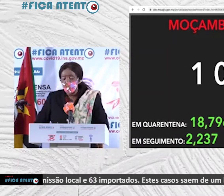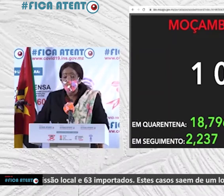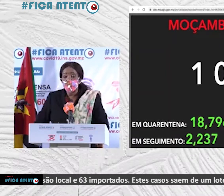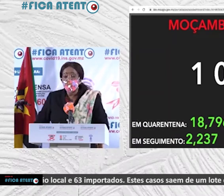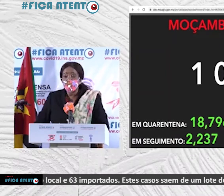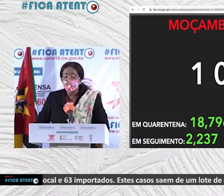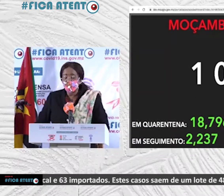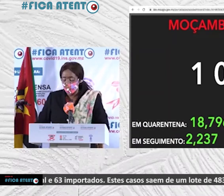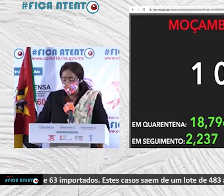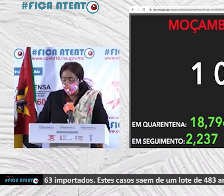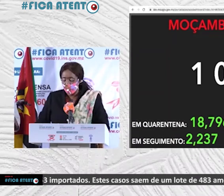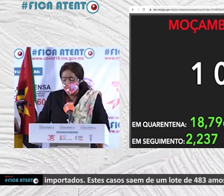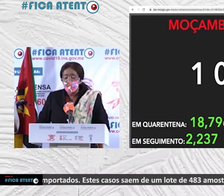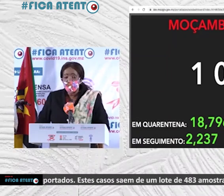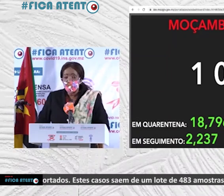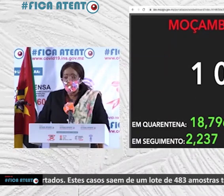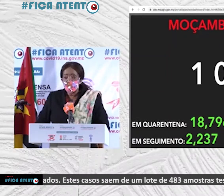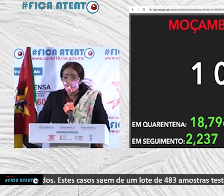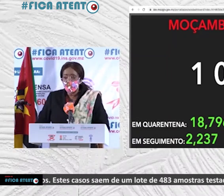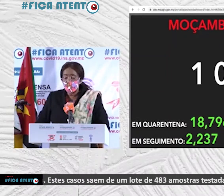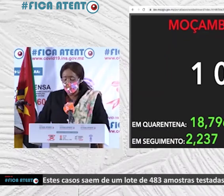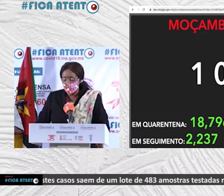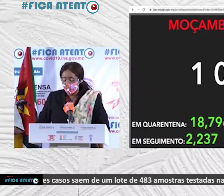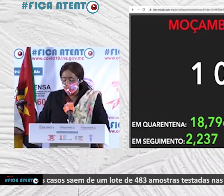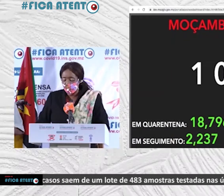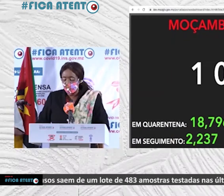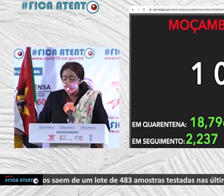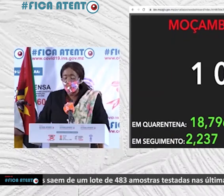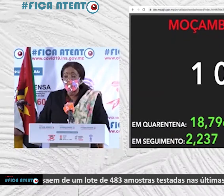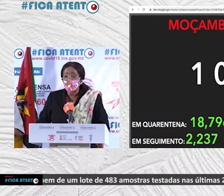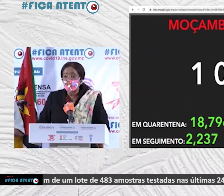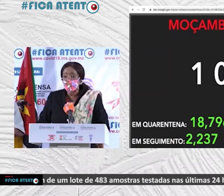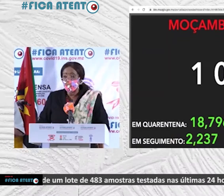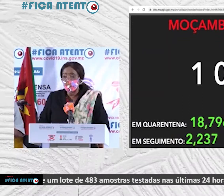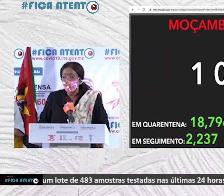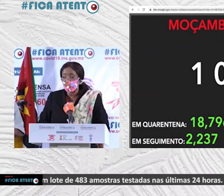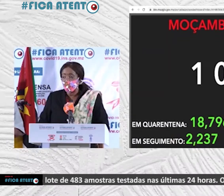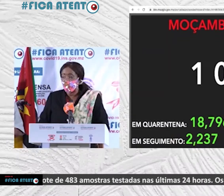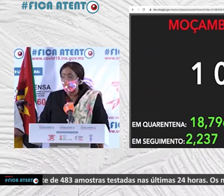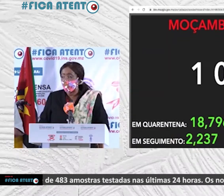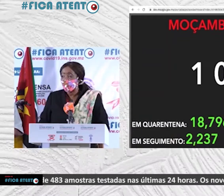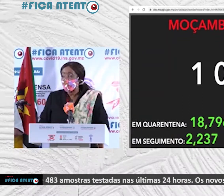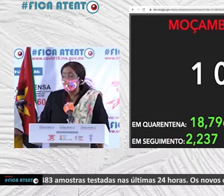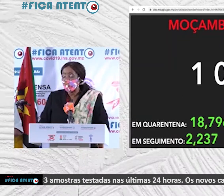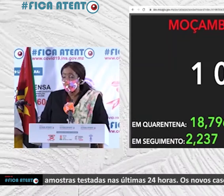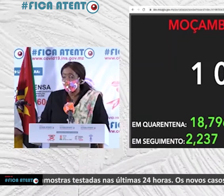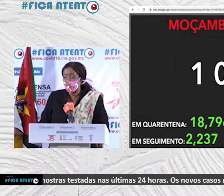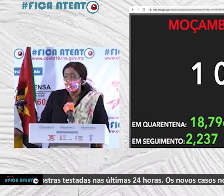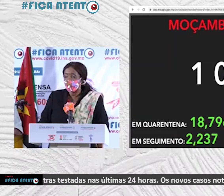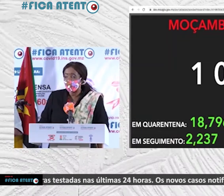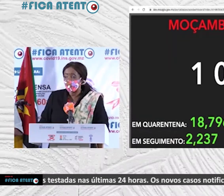temos um cumulativo de 1.050.449 pessoas